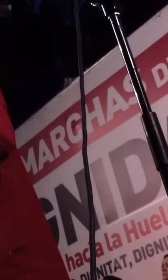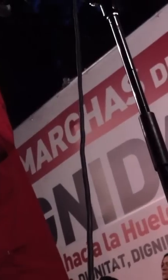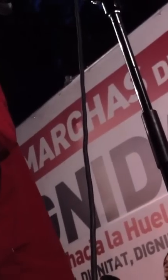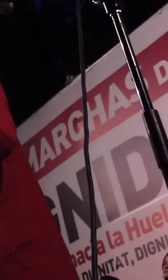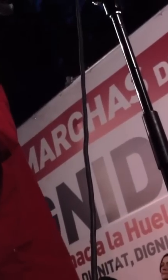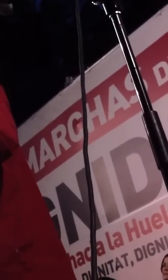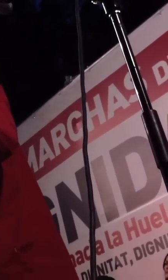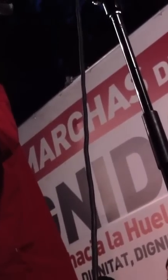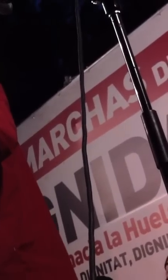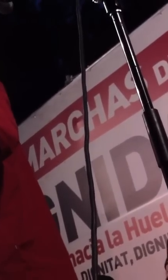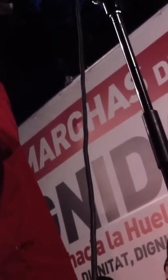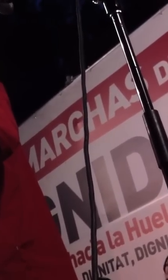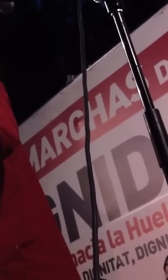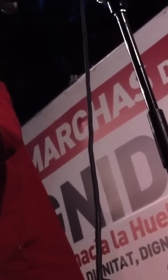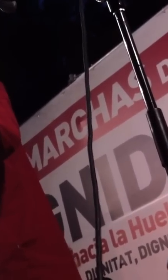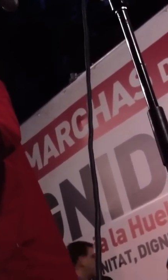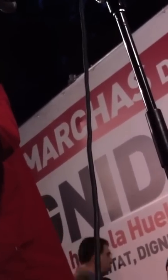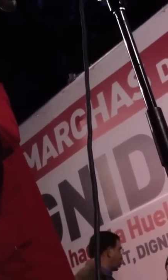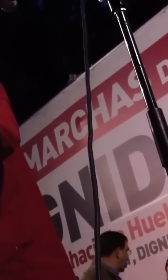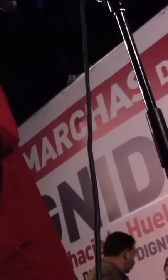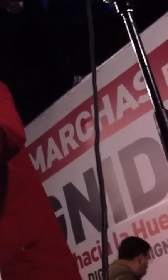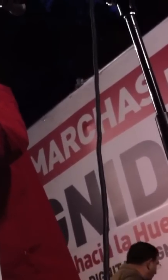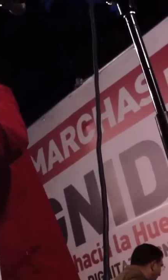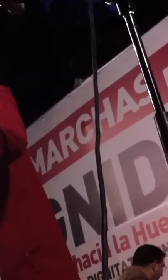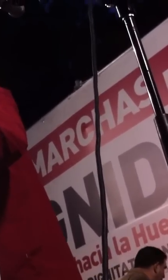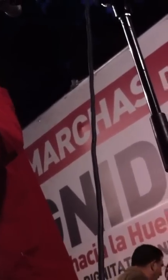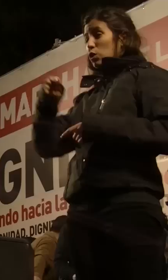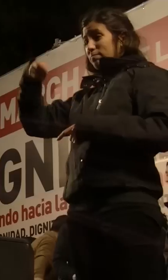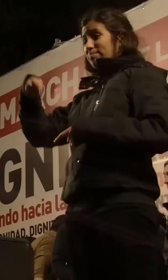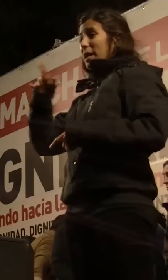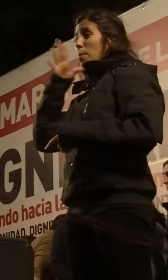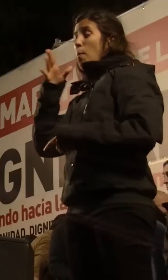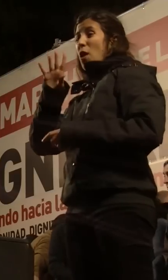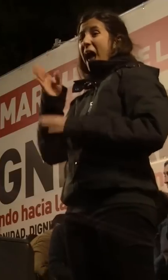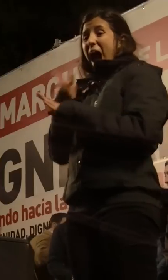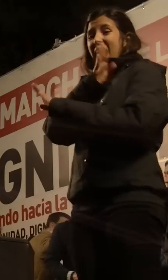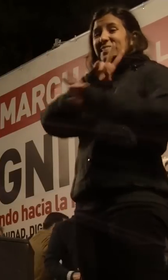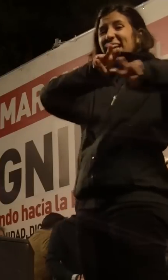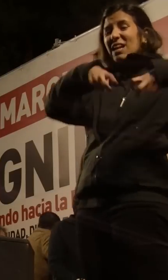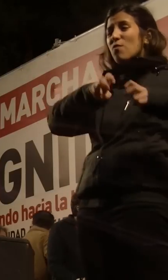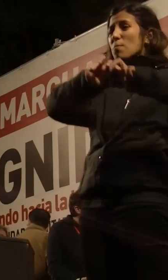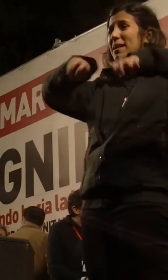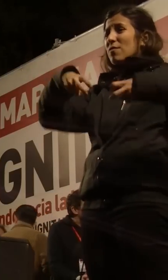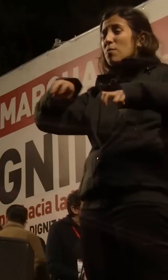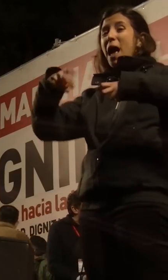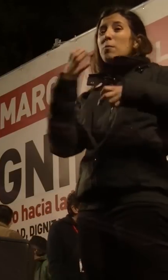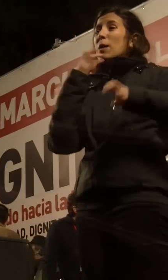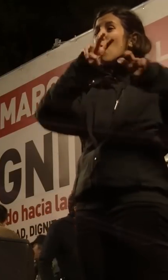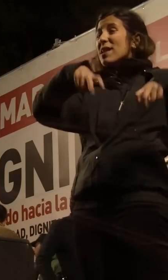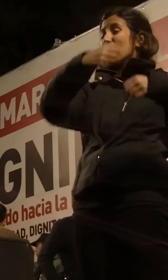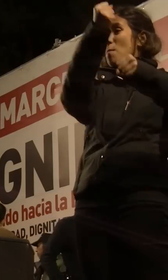Y para llegar aquí nos han aplicado reformas y reformas. La reforma laboral, una